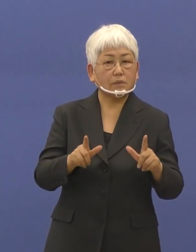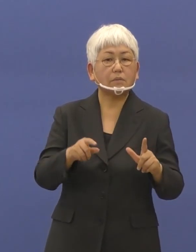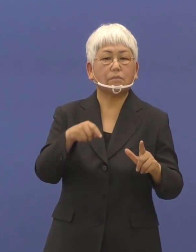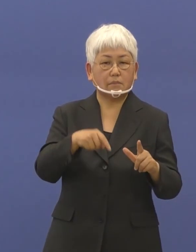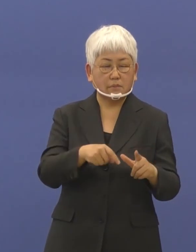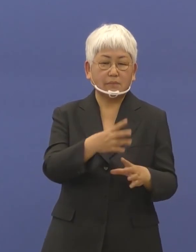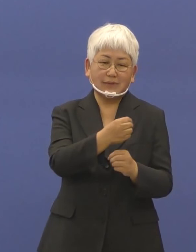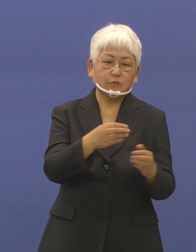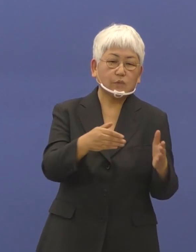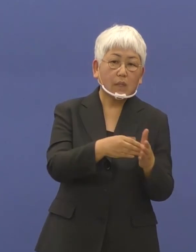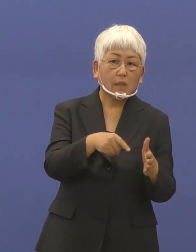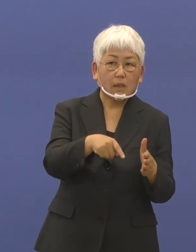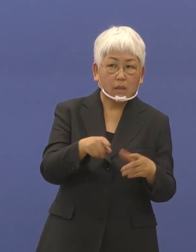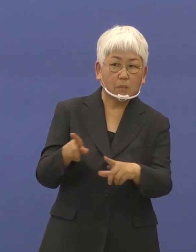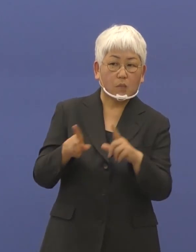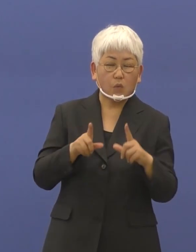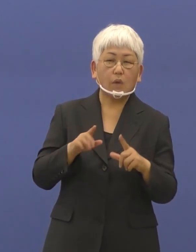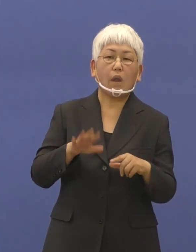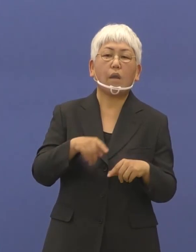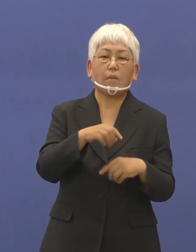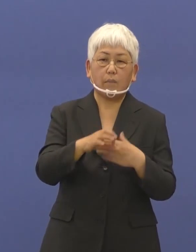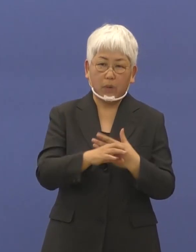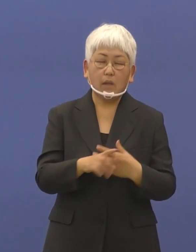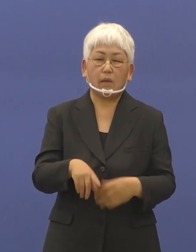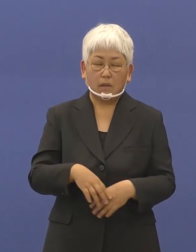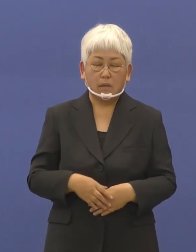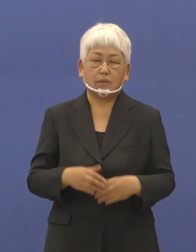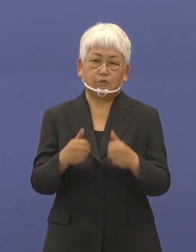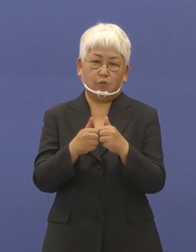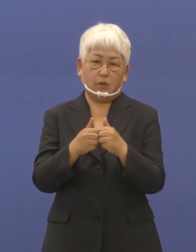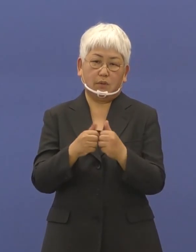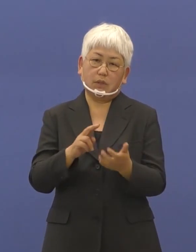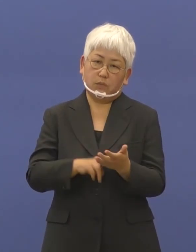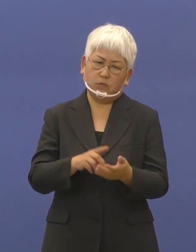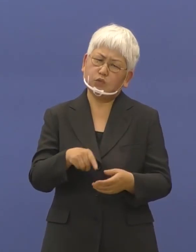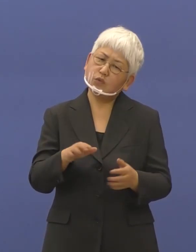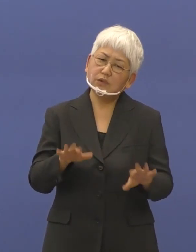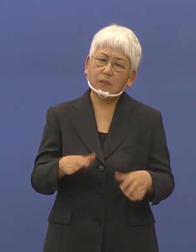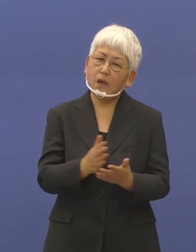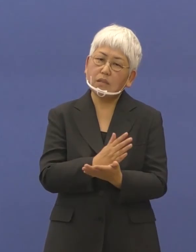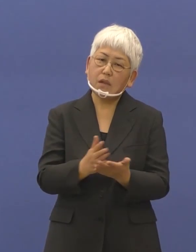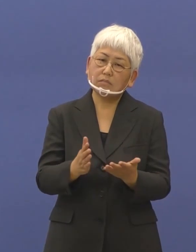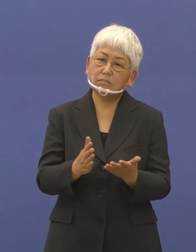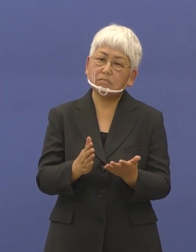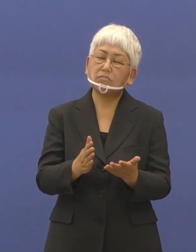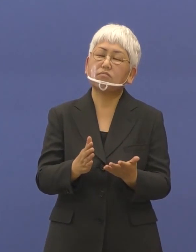日までっていうのがまた一つの判断材料になるんでしょうけれども、